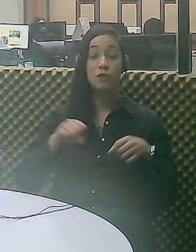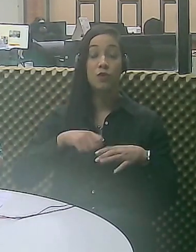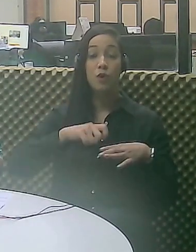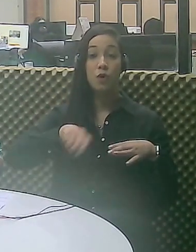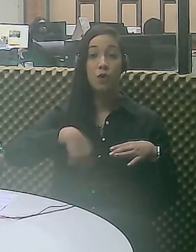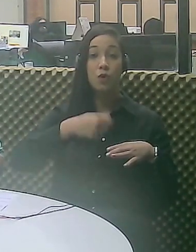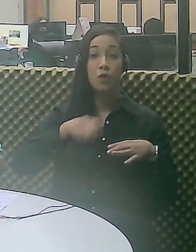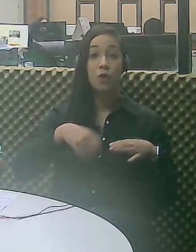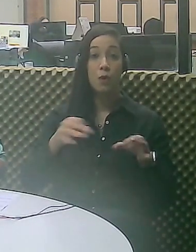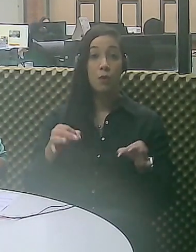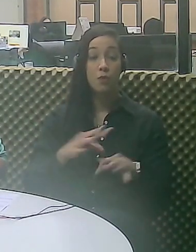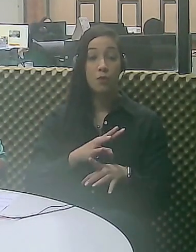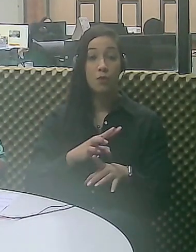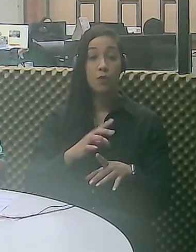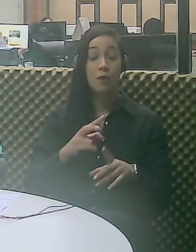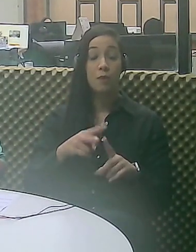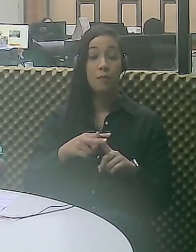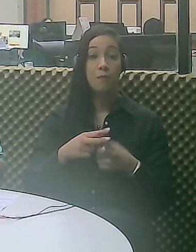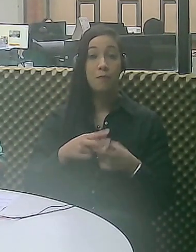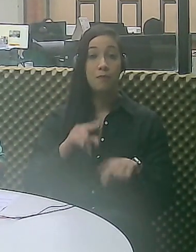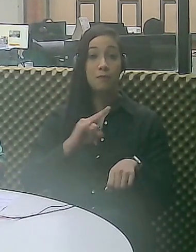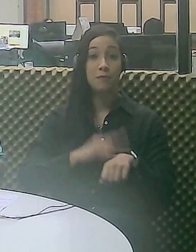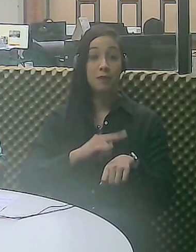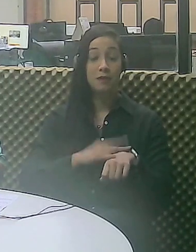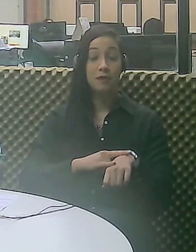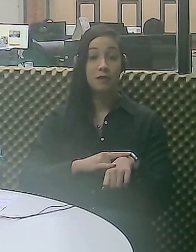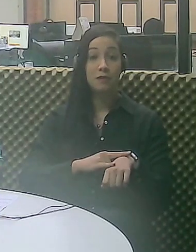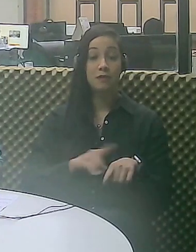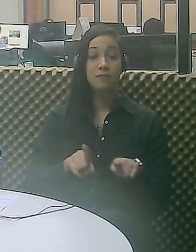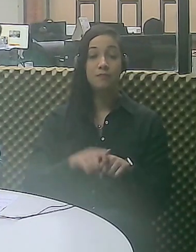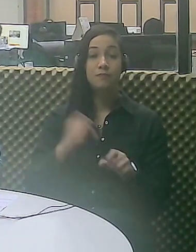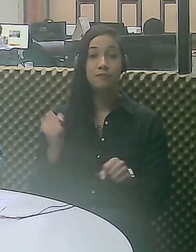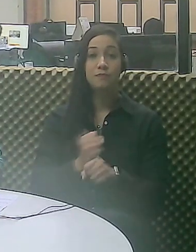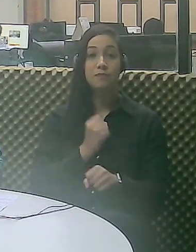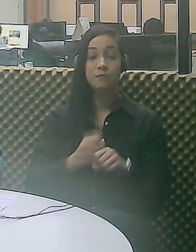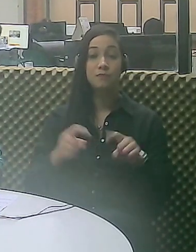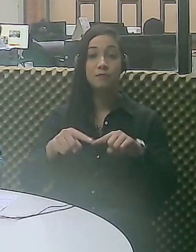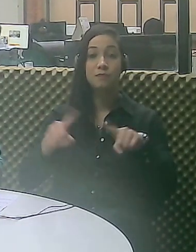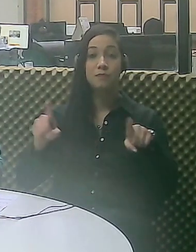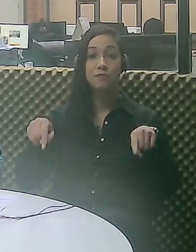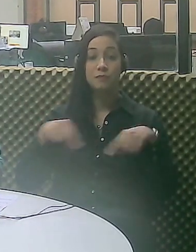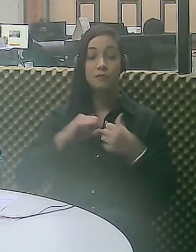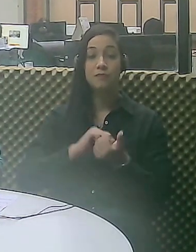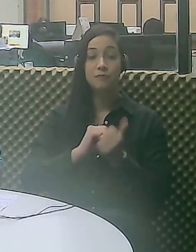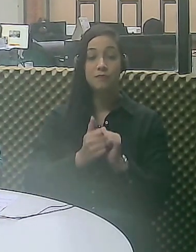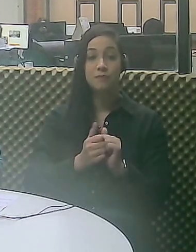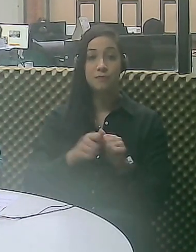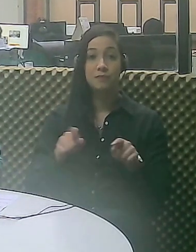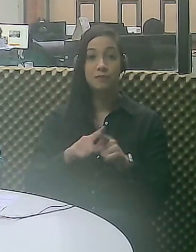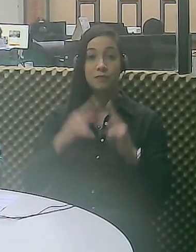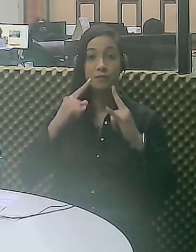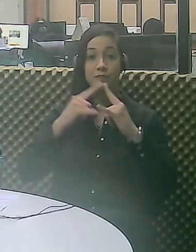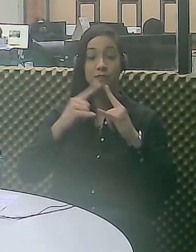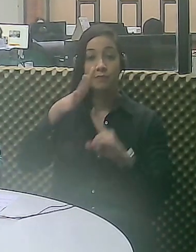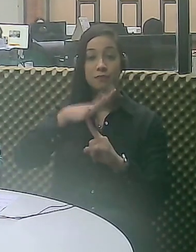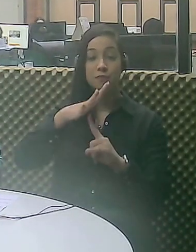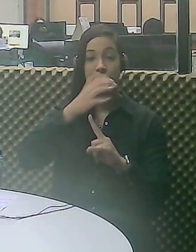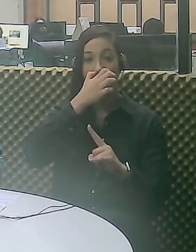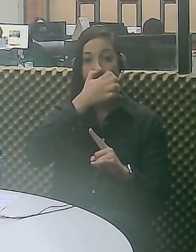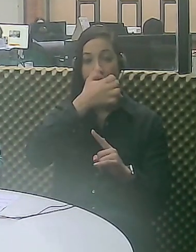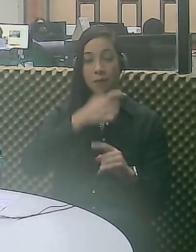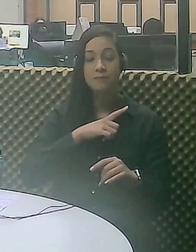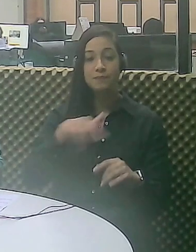equipado, a reforma dos banheiros do pátio e a construção de uma quadra poliesportiva e um quiosque, visando